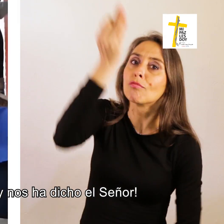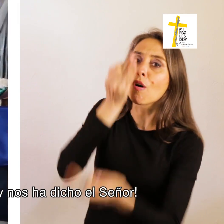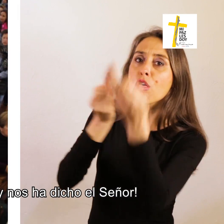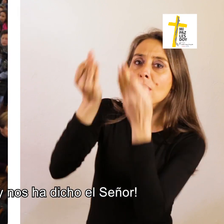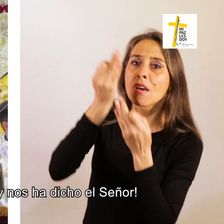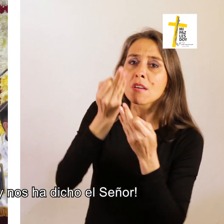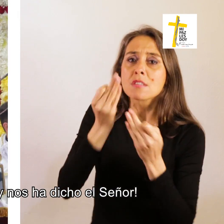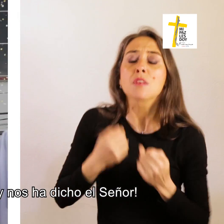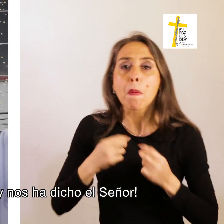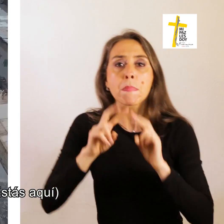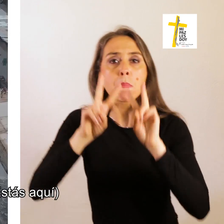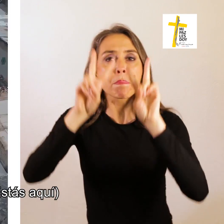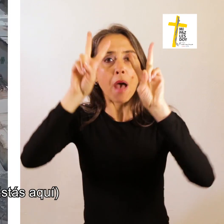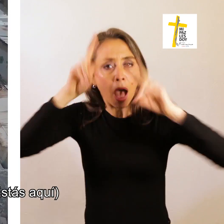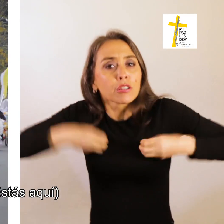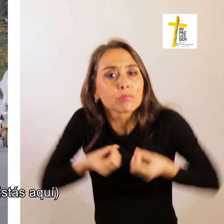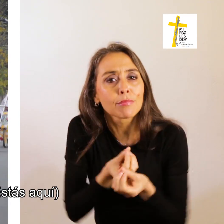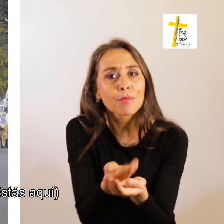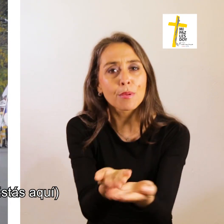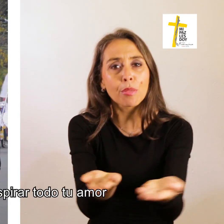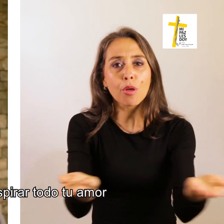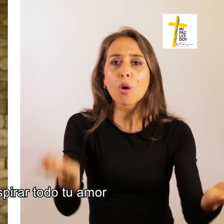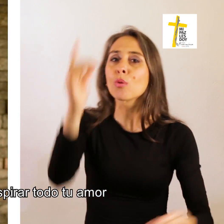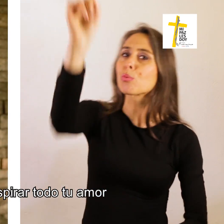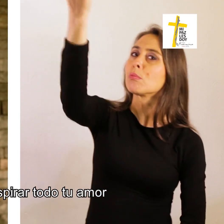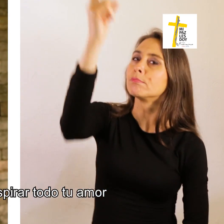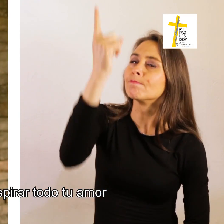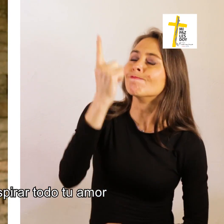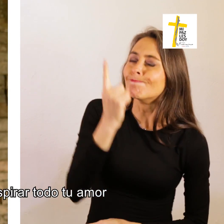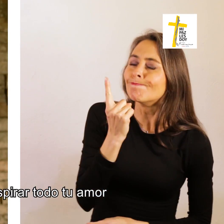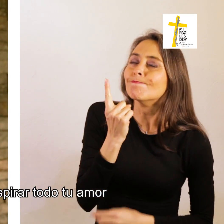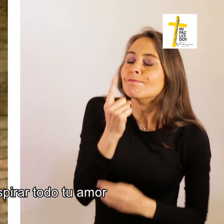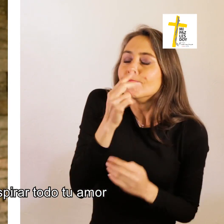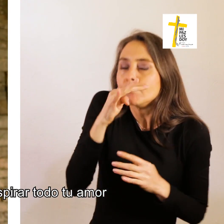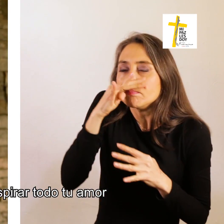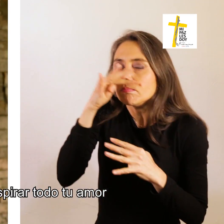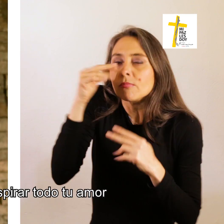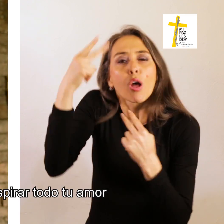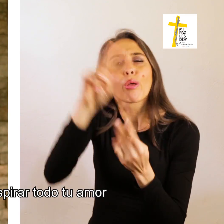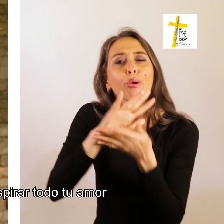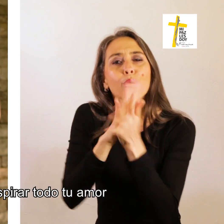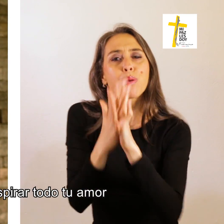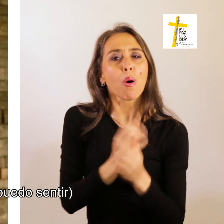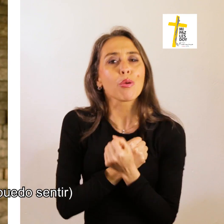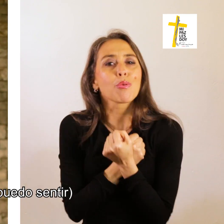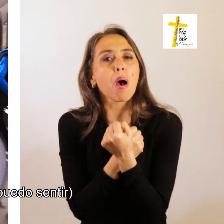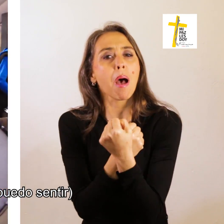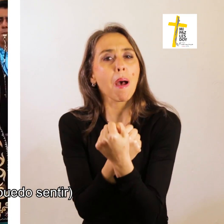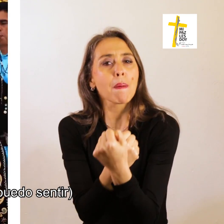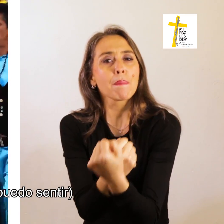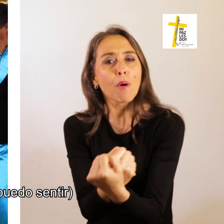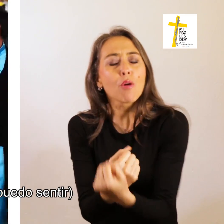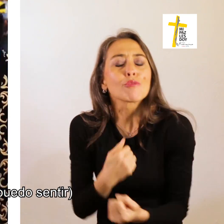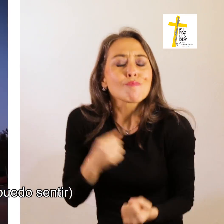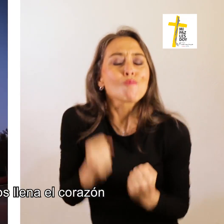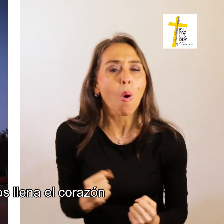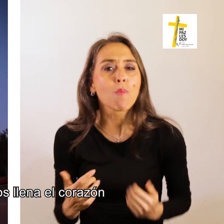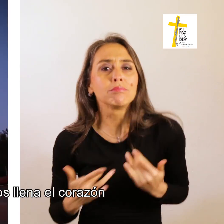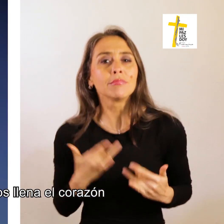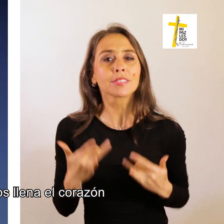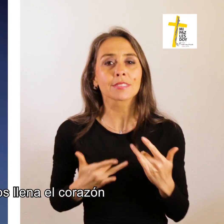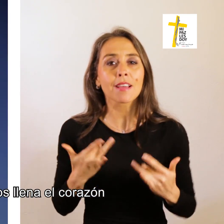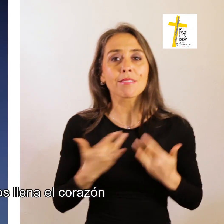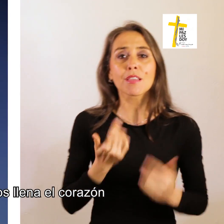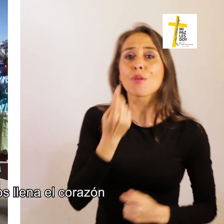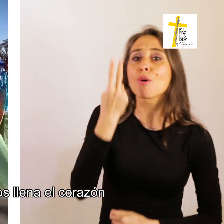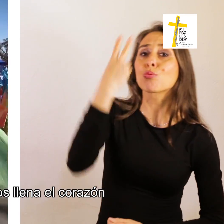el Señor. Estás aquí, puedo respirar todo tu amor. Te puedo sentir, tu